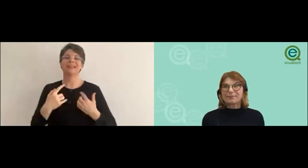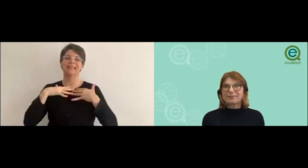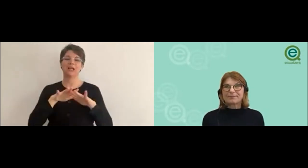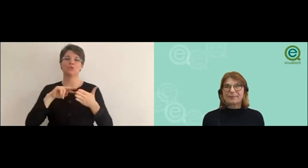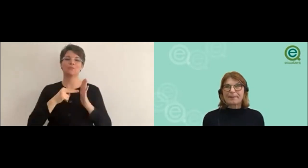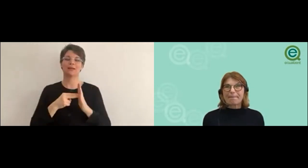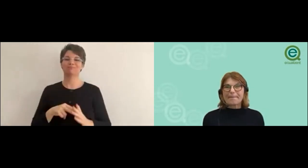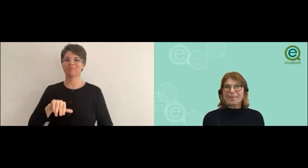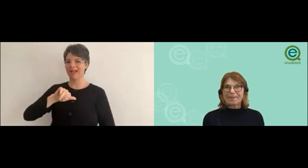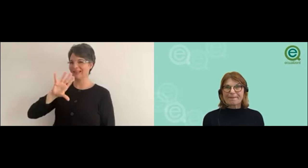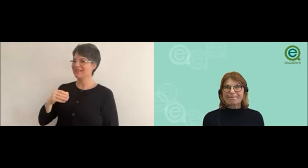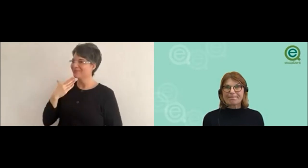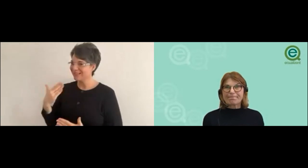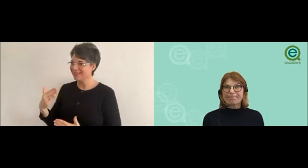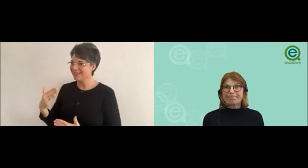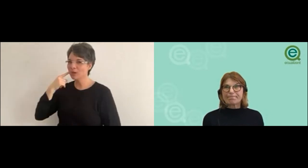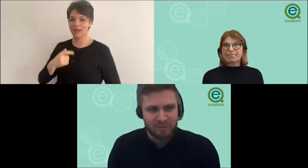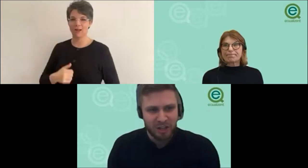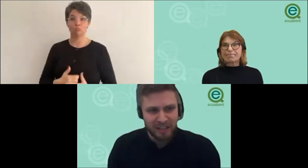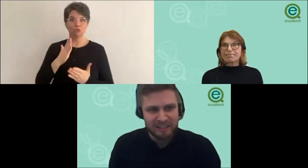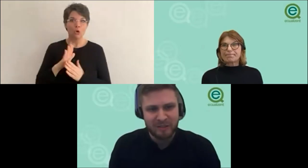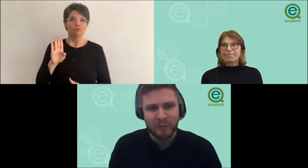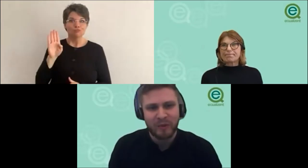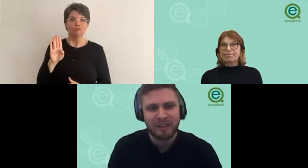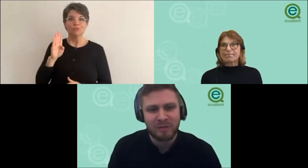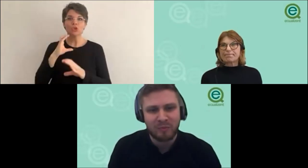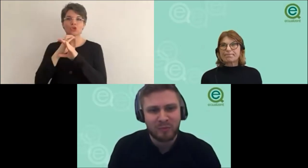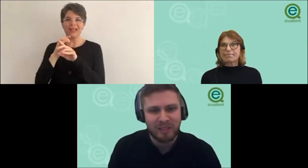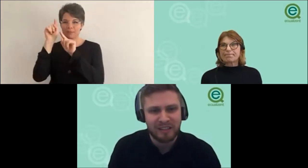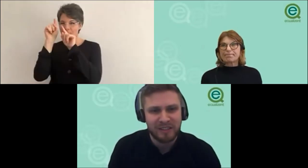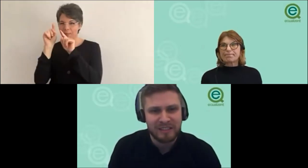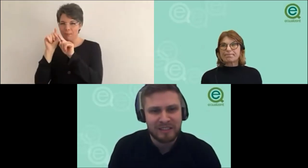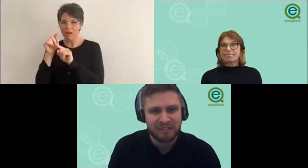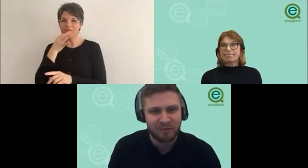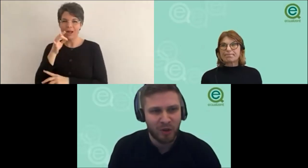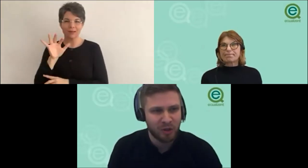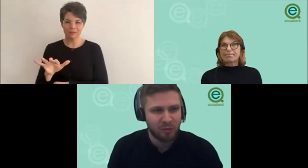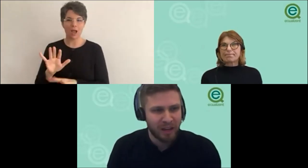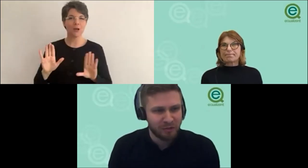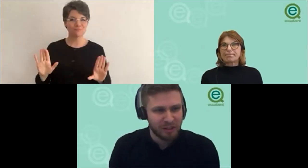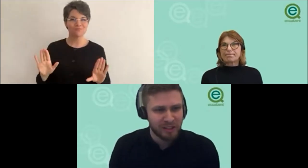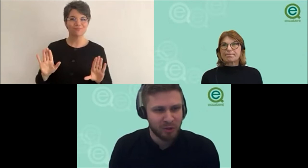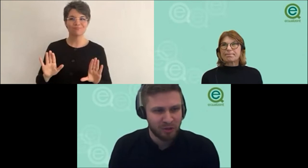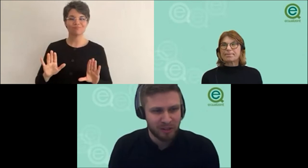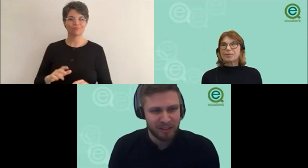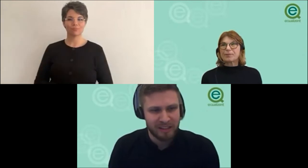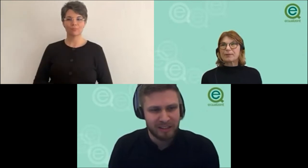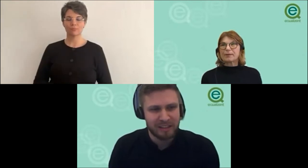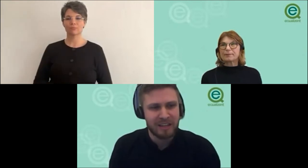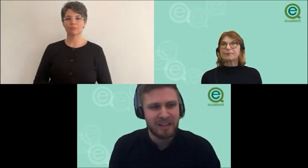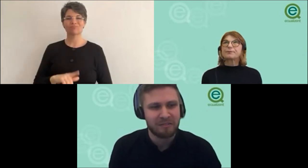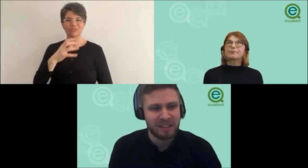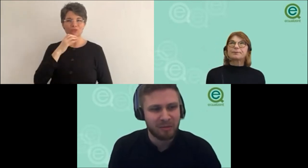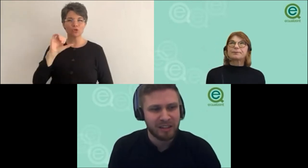Dank, Monika. Es sind schon einige Fragen im Chat da gewesen. Die werden wir auch noch beantworten. Ich möchte noch mal daran